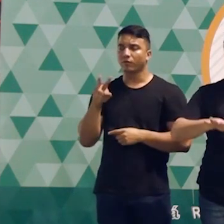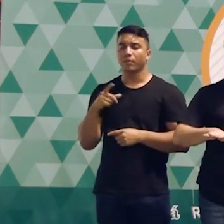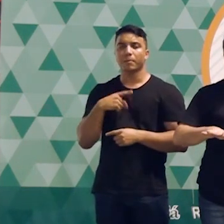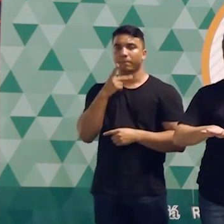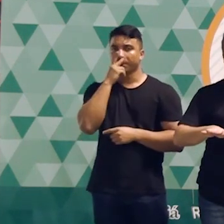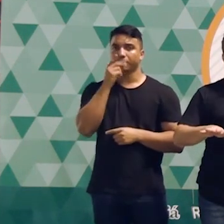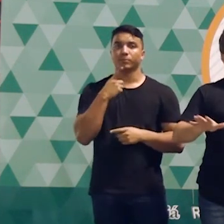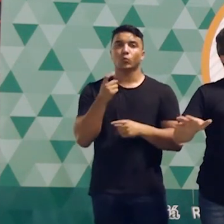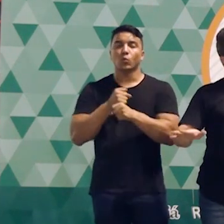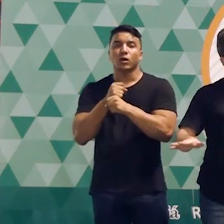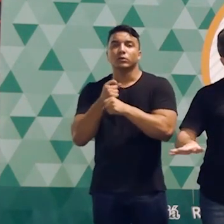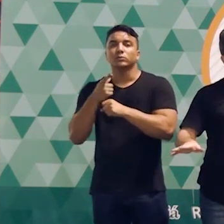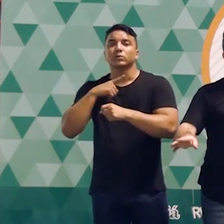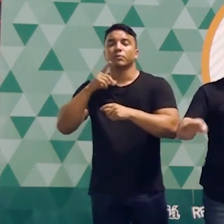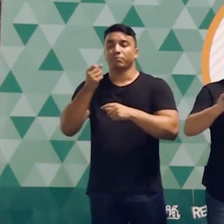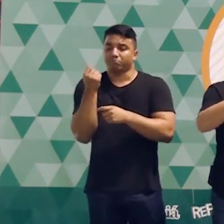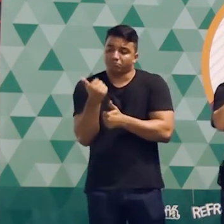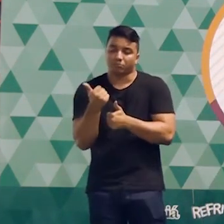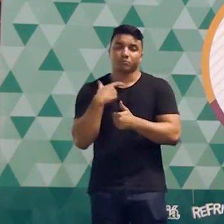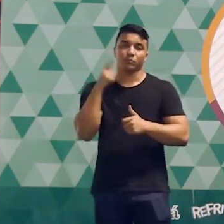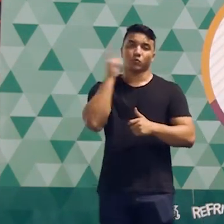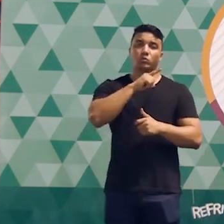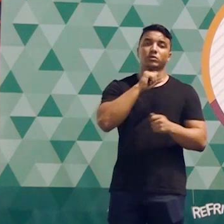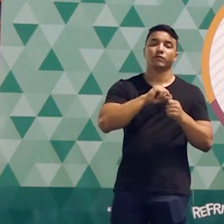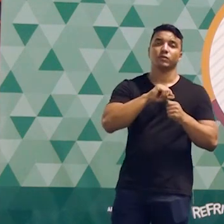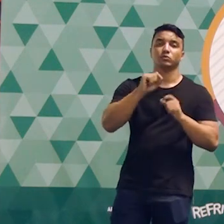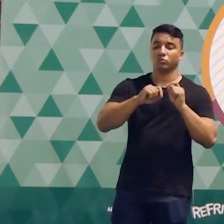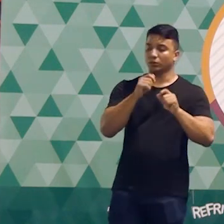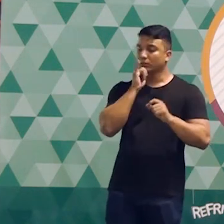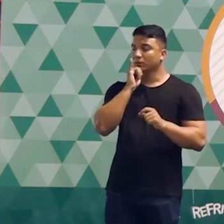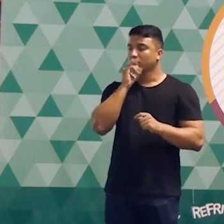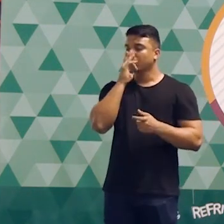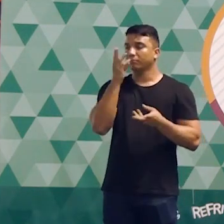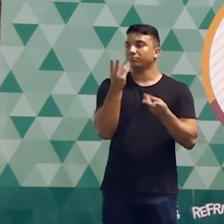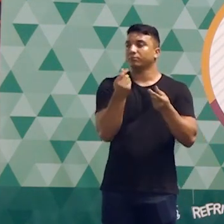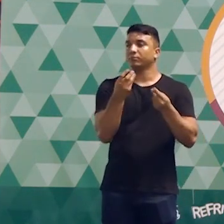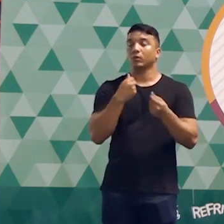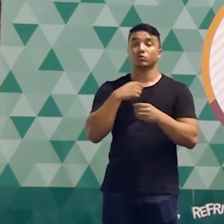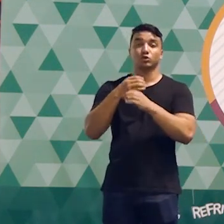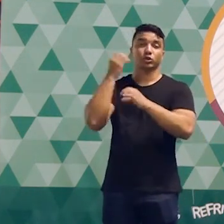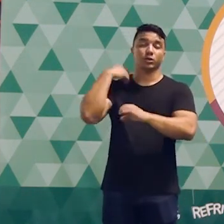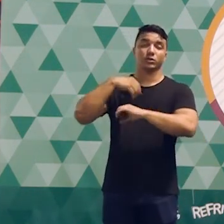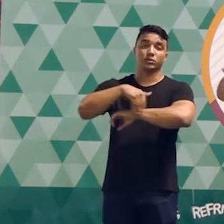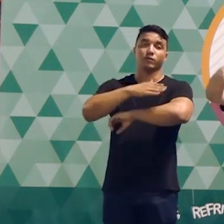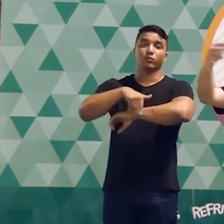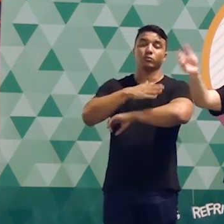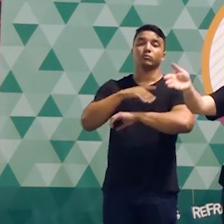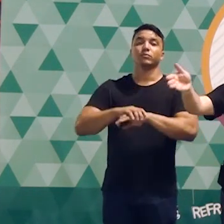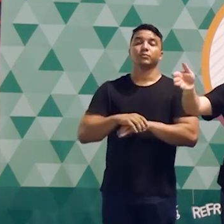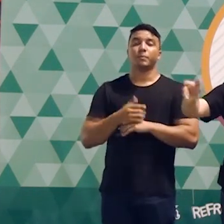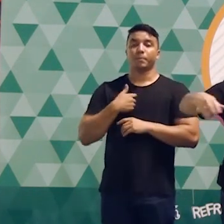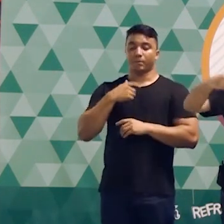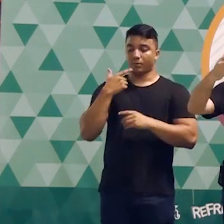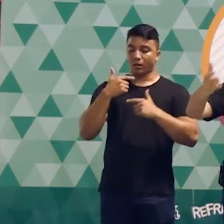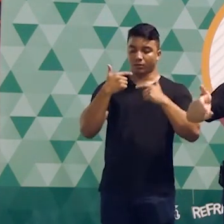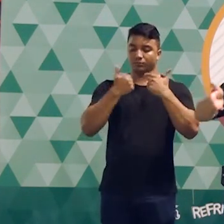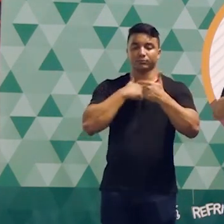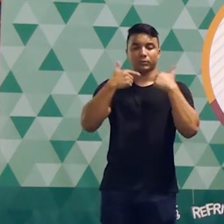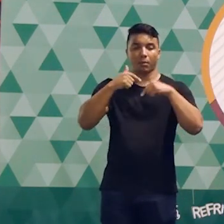e está desempregado há menos de um ano, beleza, você faz, sei lá, vamos imaginar que você é engenheiro civil. O cara está desempregado há menos de um